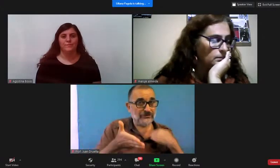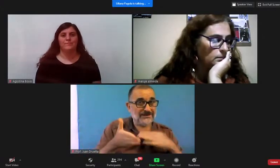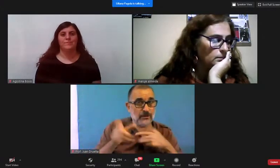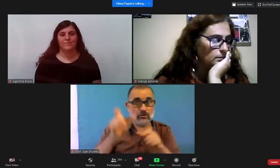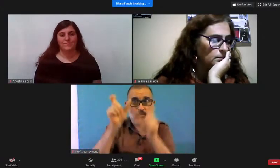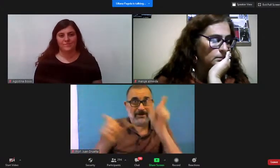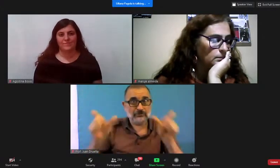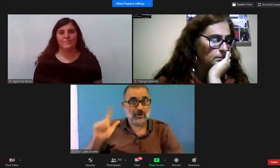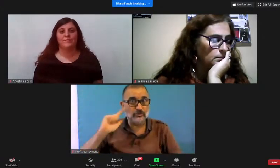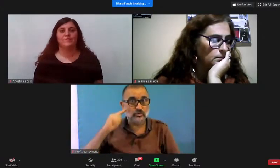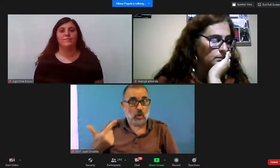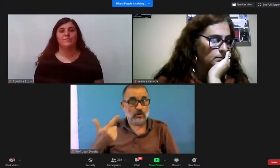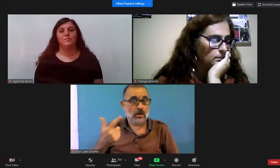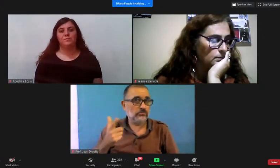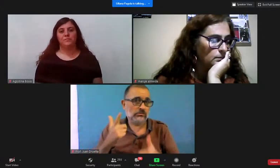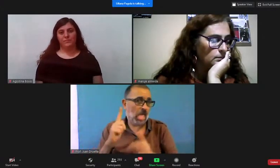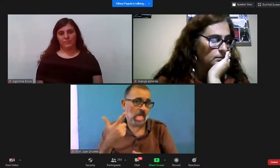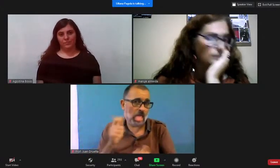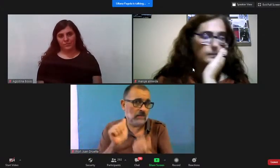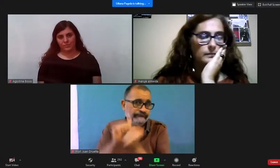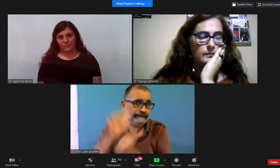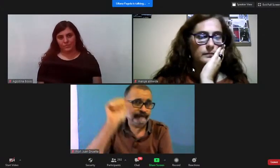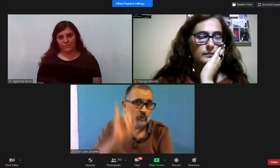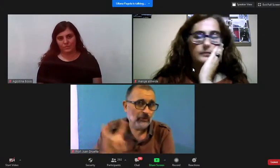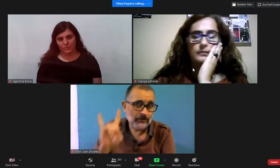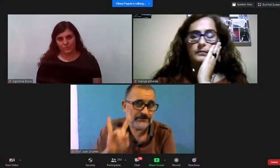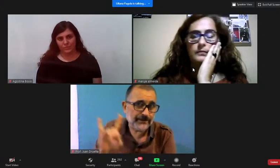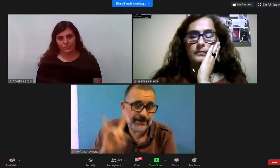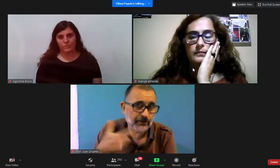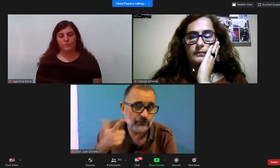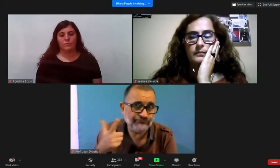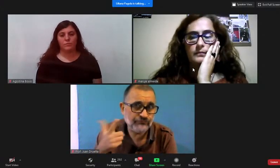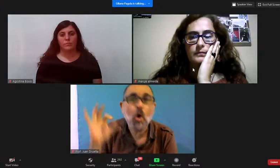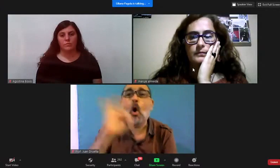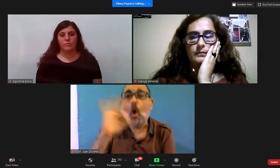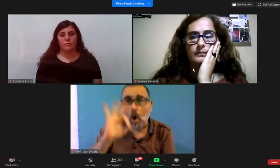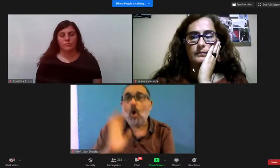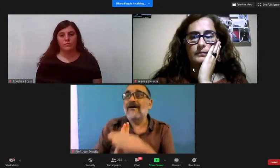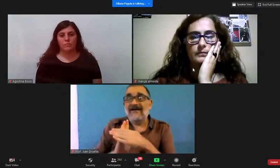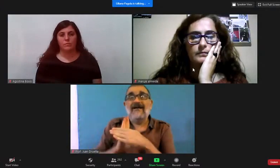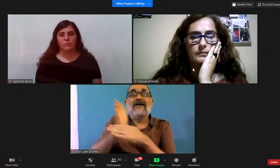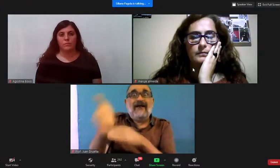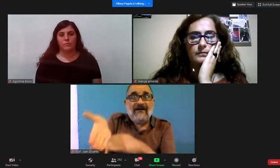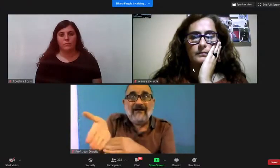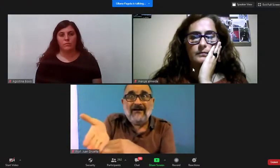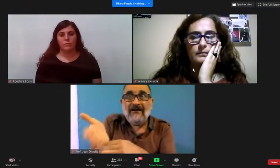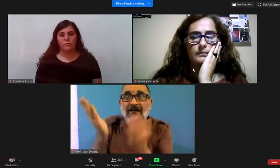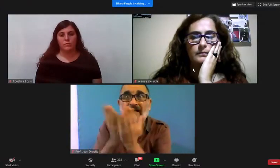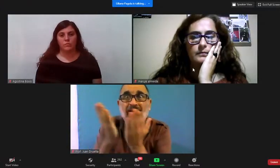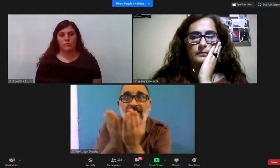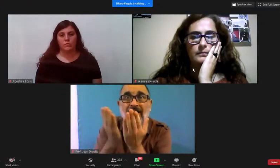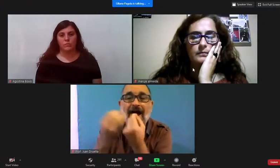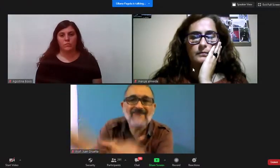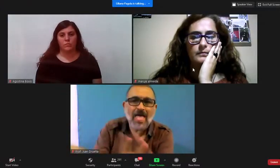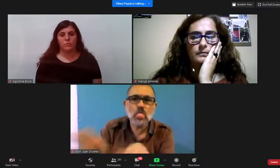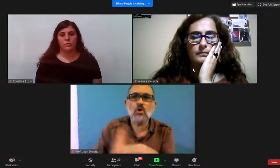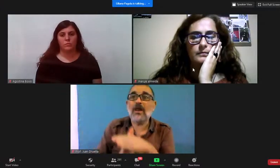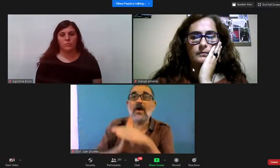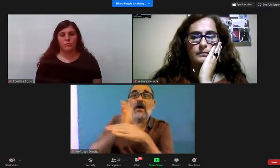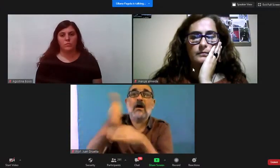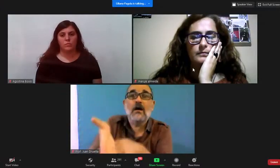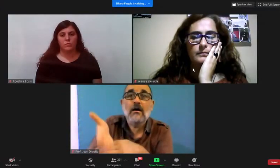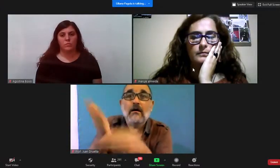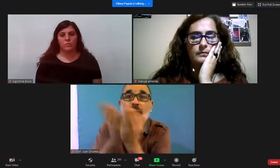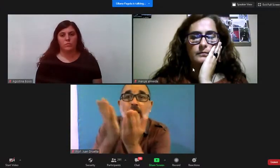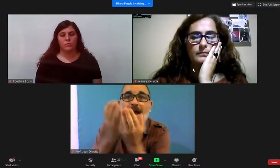Pero yo hablaría de casi el 90% de las personas sordas no tienen título universitario, ¿no? O